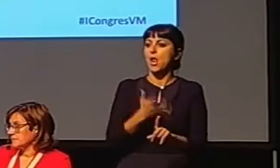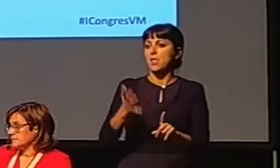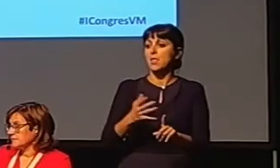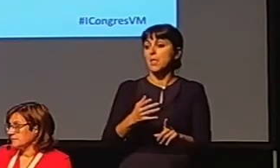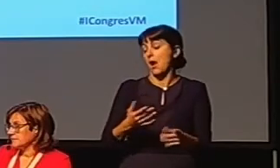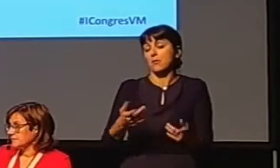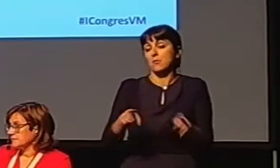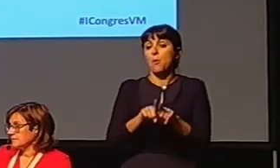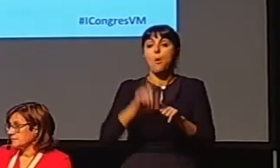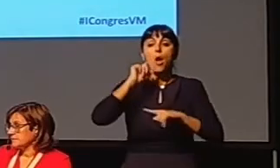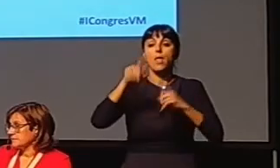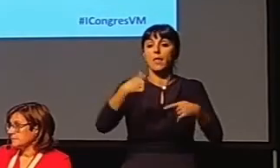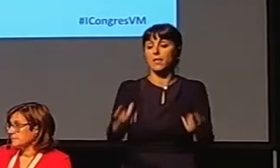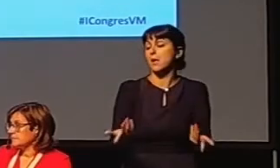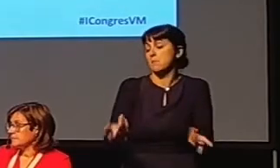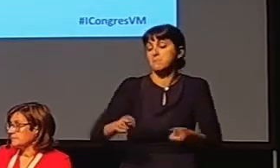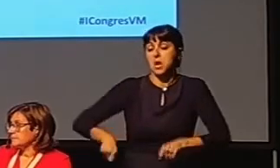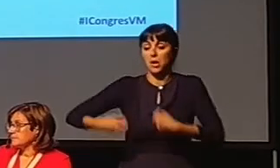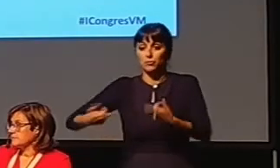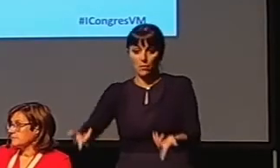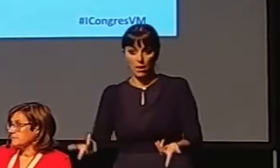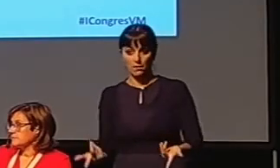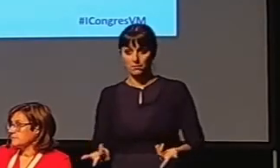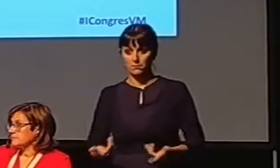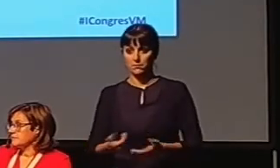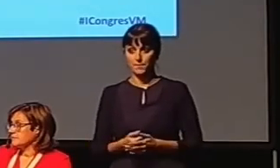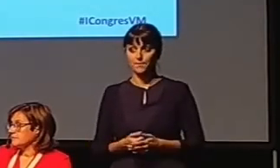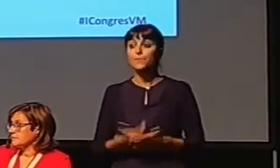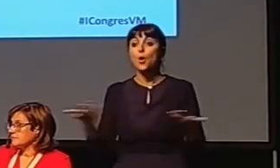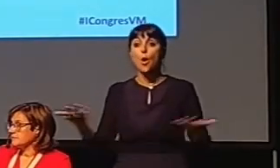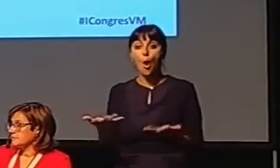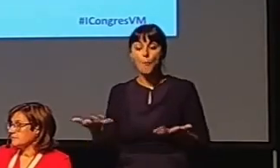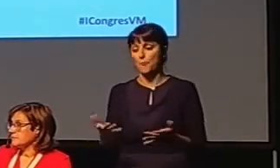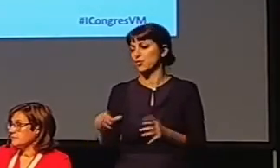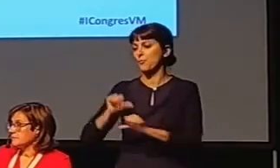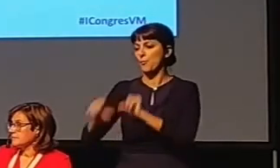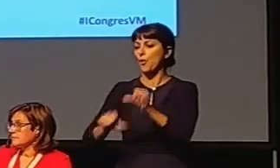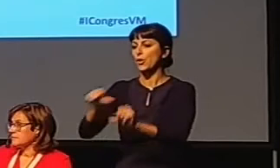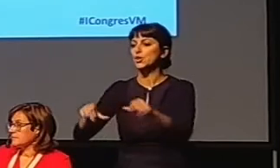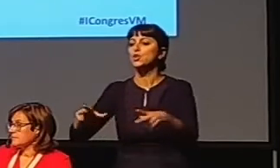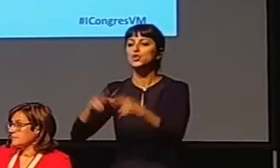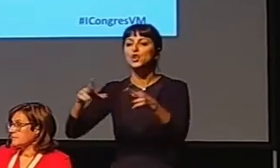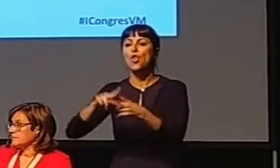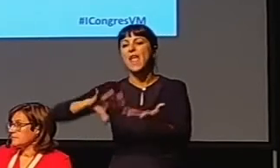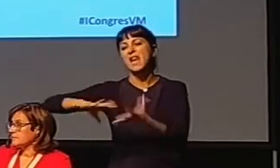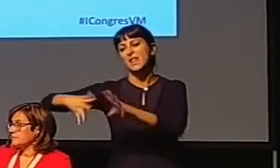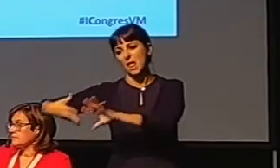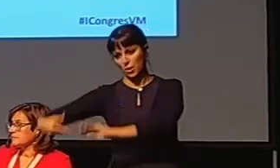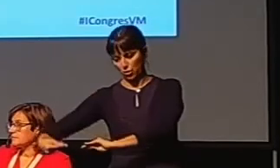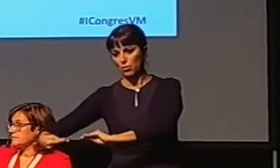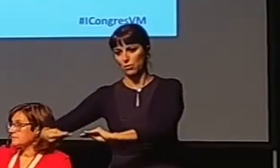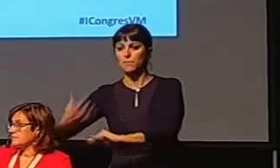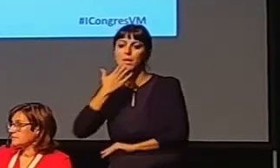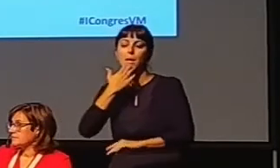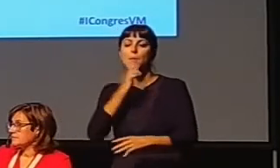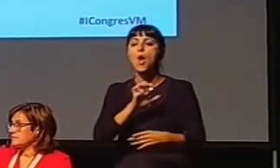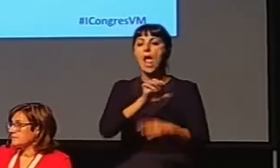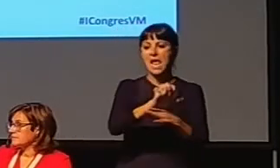naturalitzada. No? Com està naturalitzada? Pues a través de tots els processos de socialització. Socialització que no acaba quan acaba